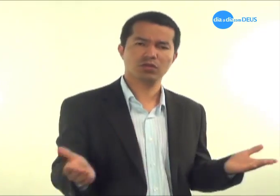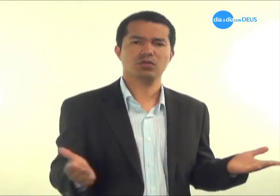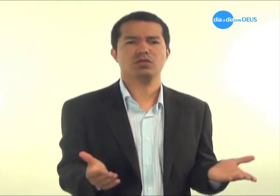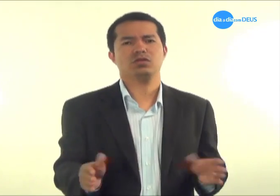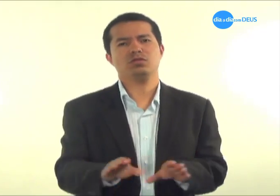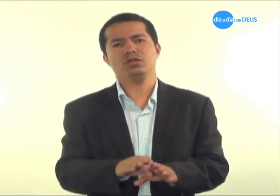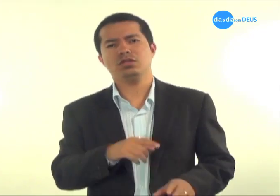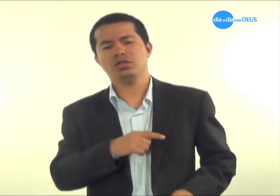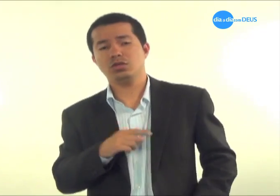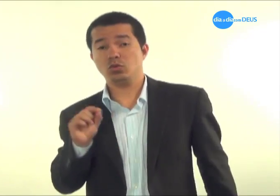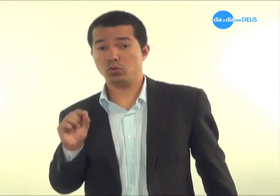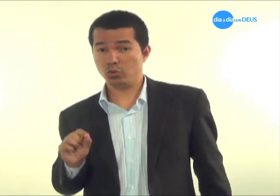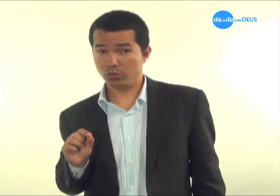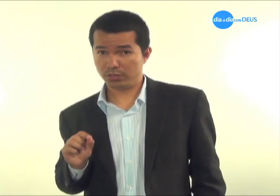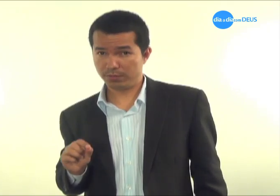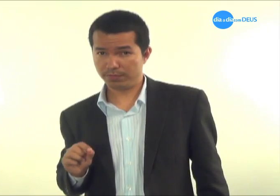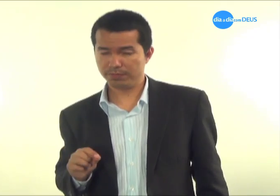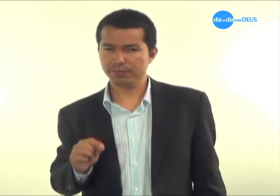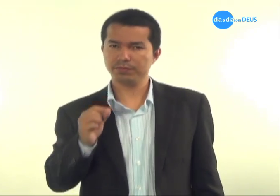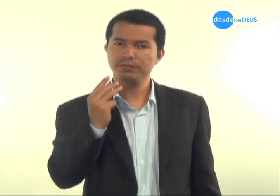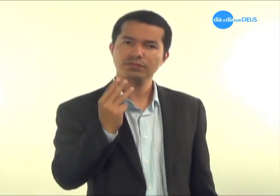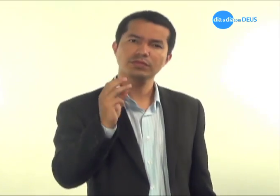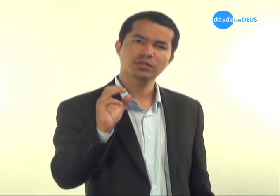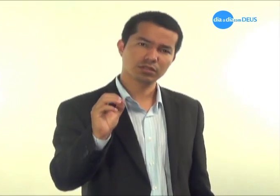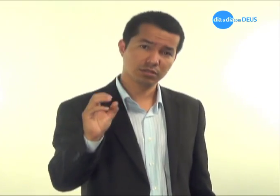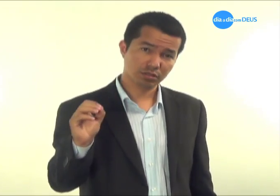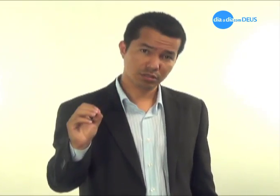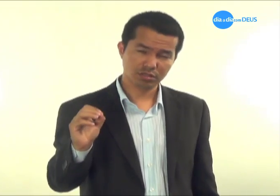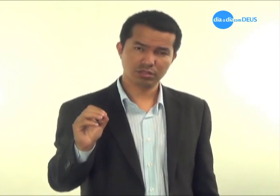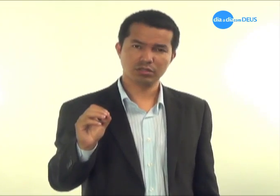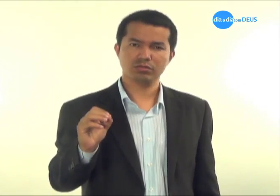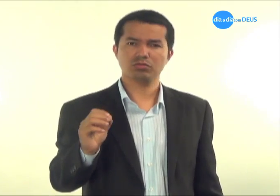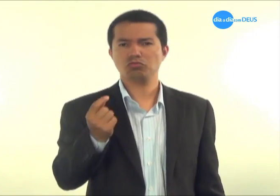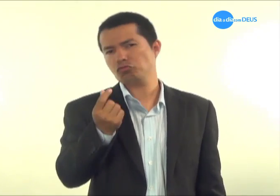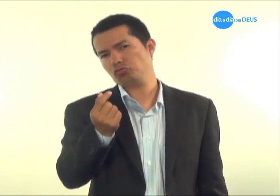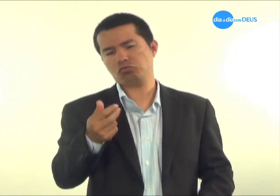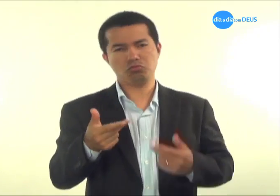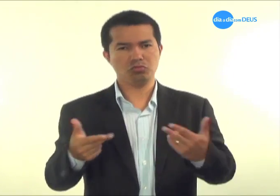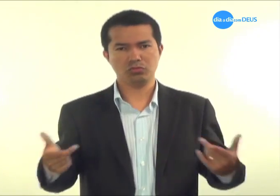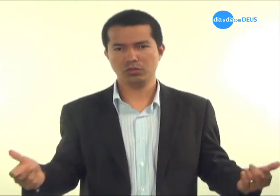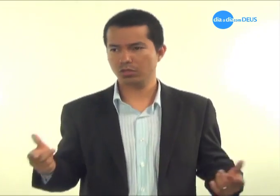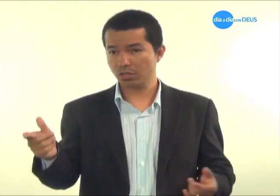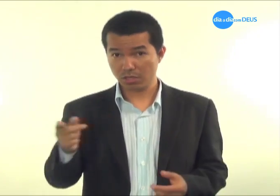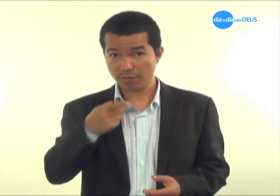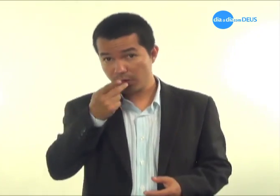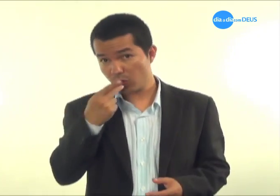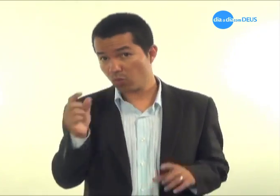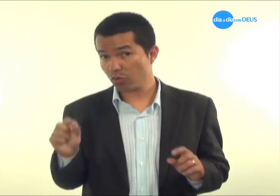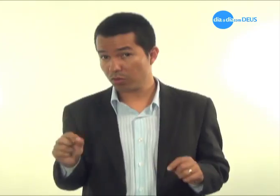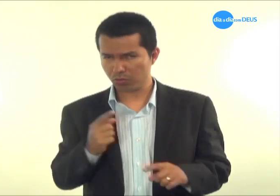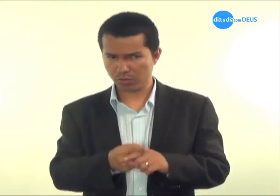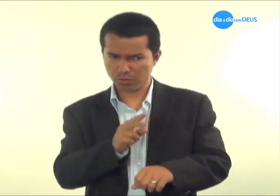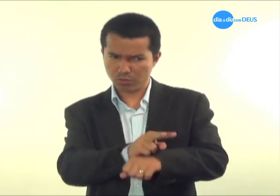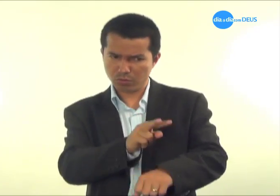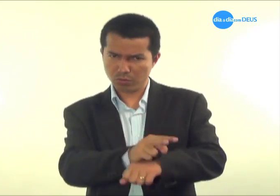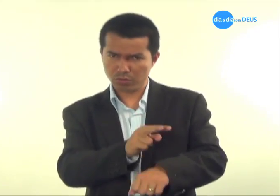deu aos pobres? Ora, ele disse isto não porque tivesse cuidado dos pobres, mas porque